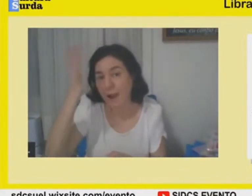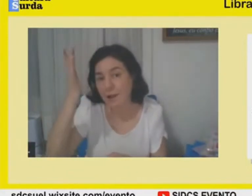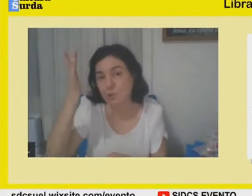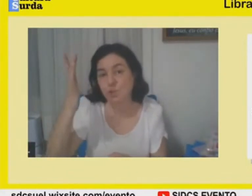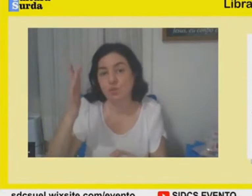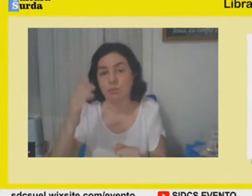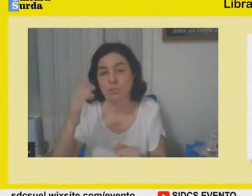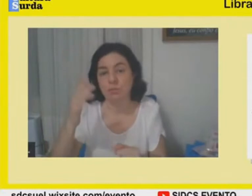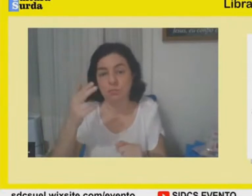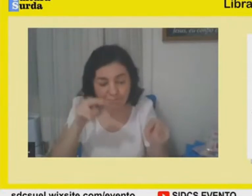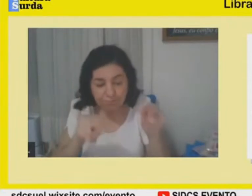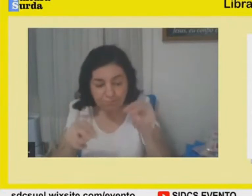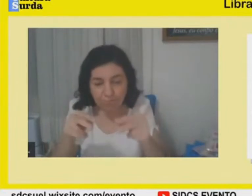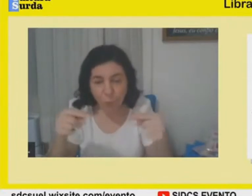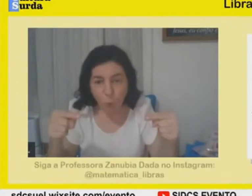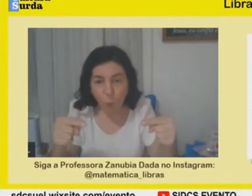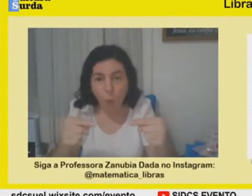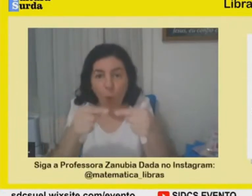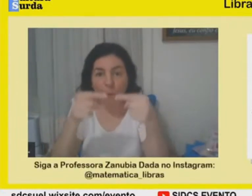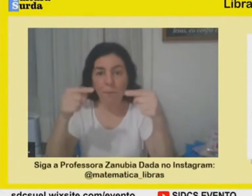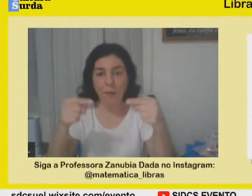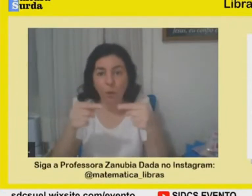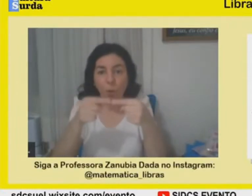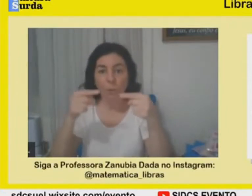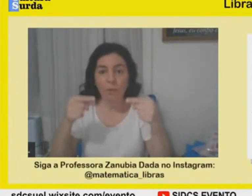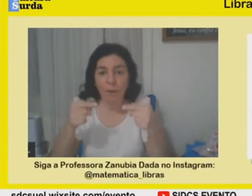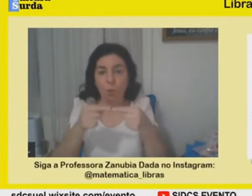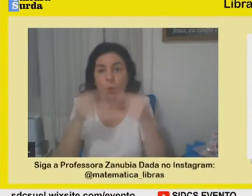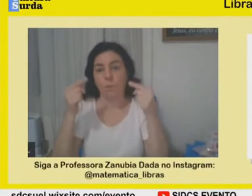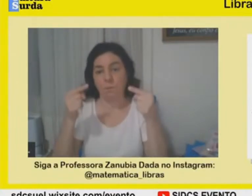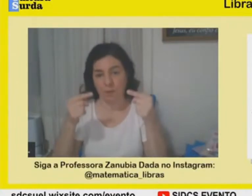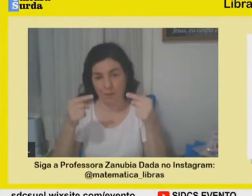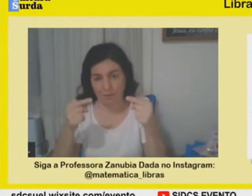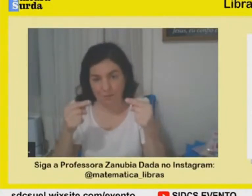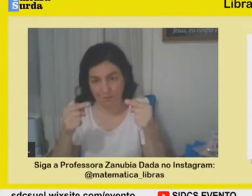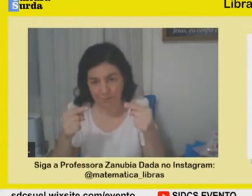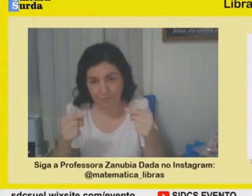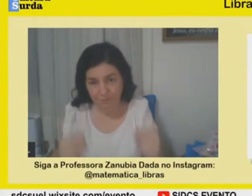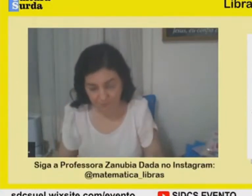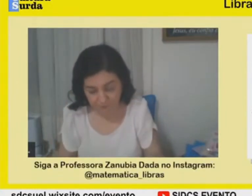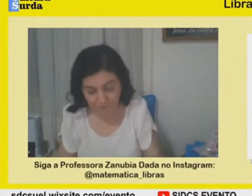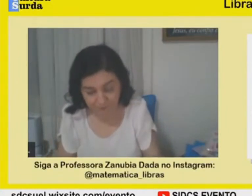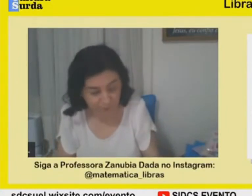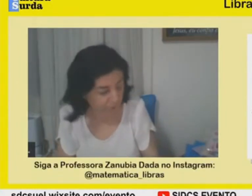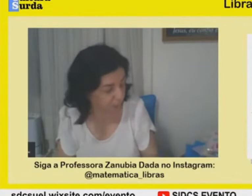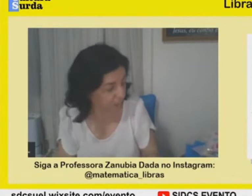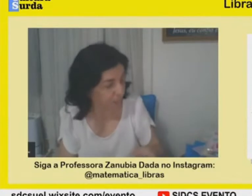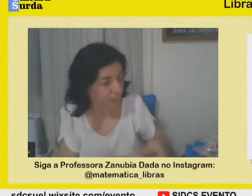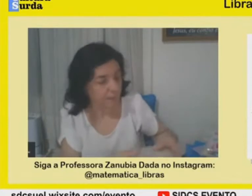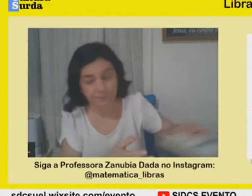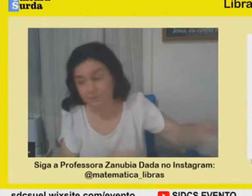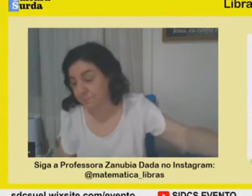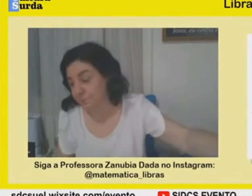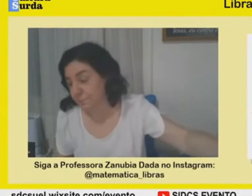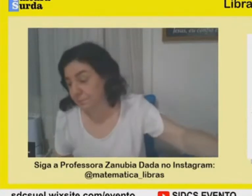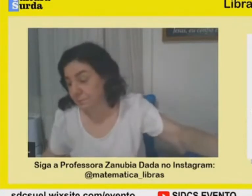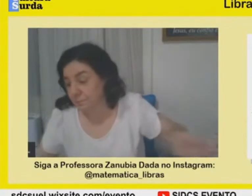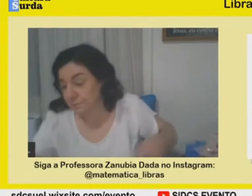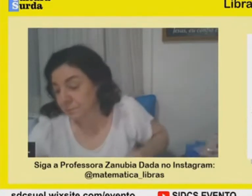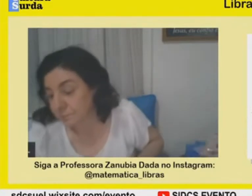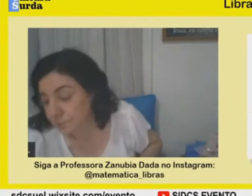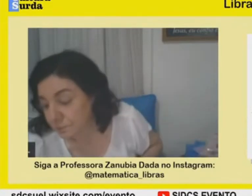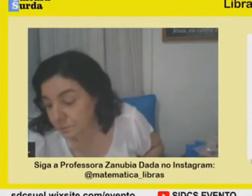se adaptando para um grupo de alunos. Mas o importante é que seja visual, para que ele vá fazendo